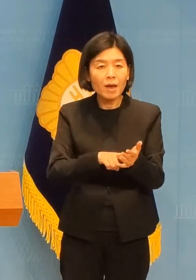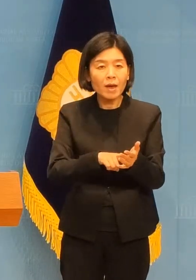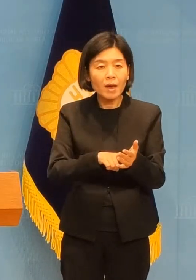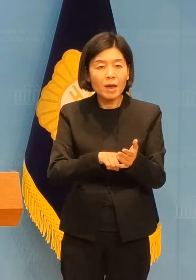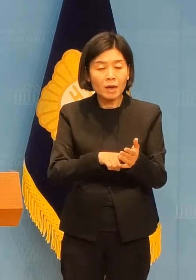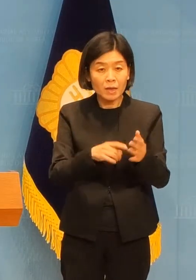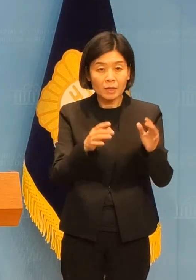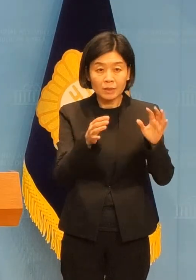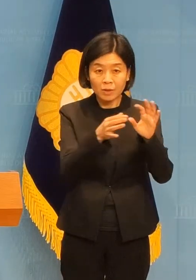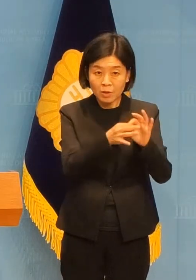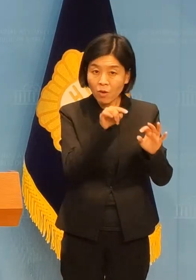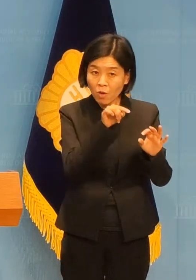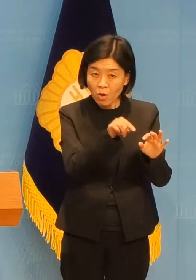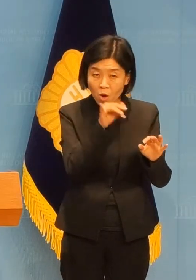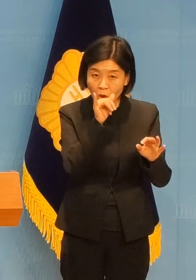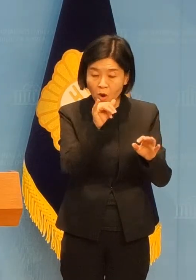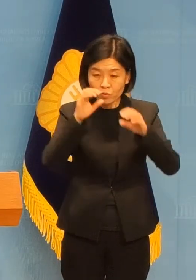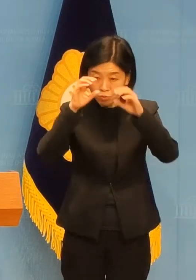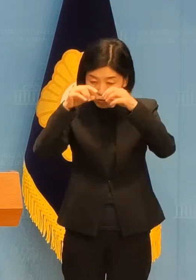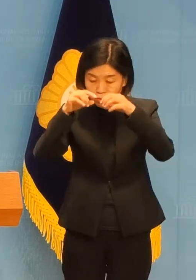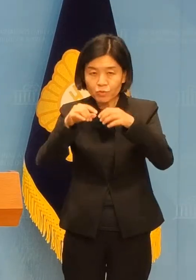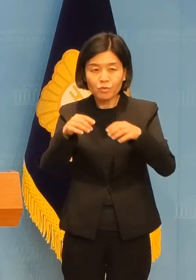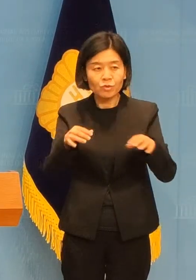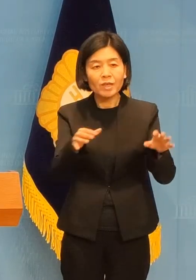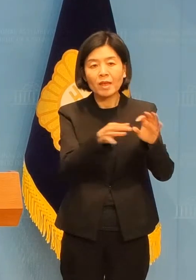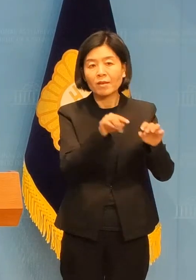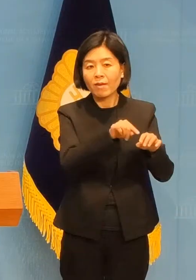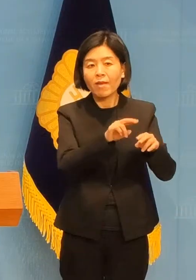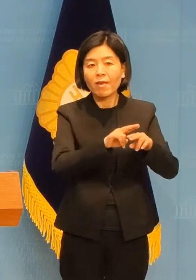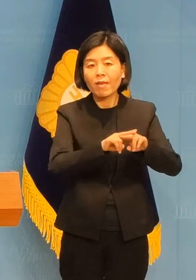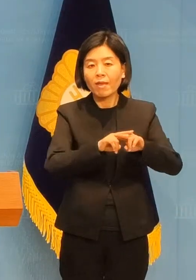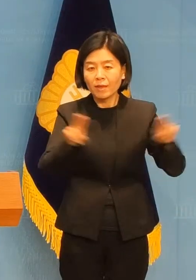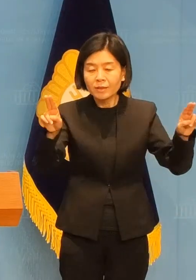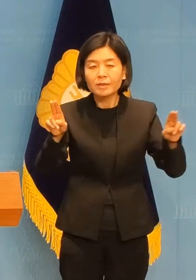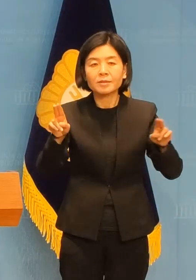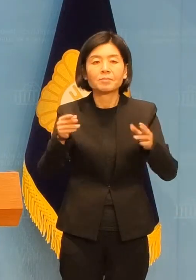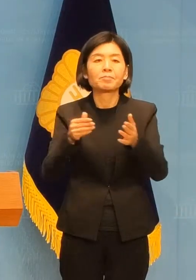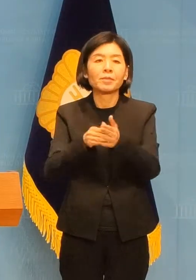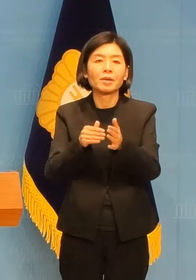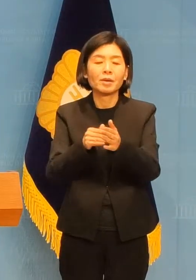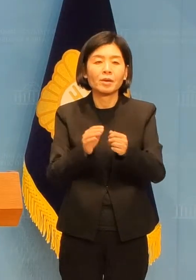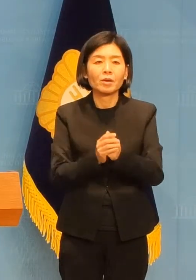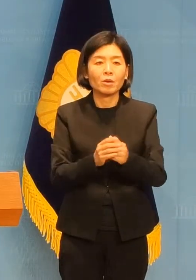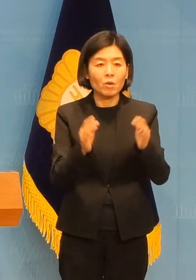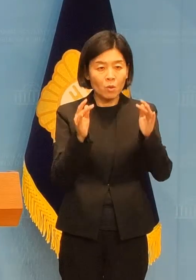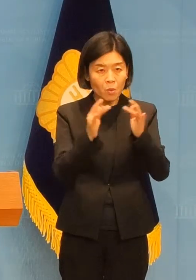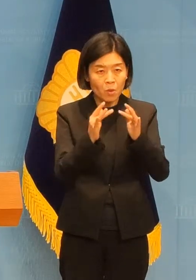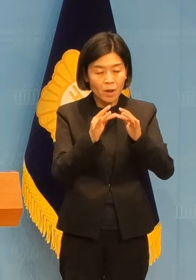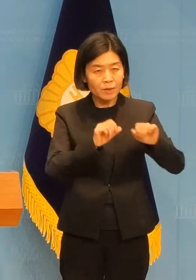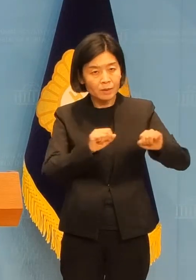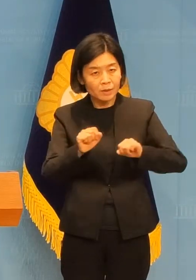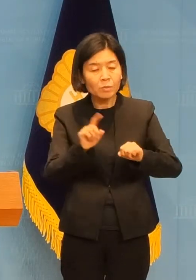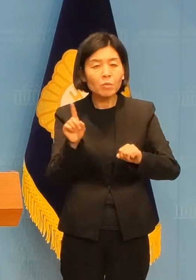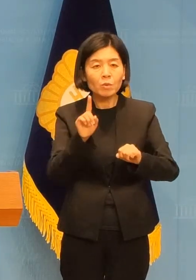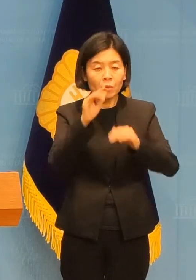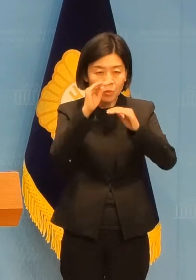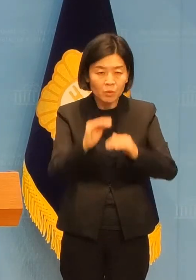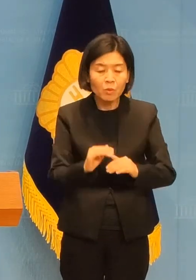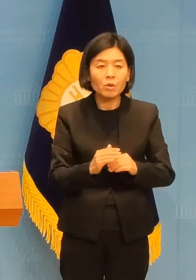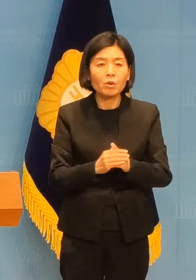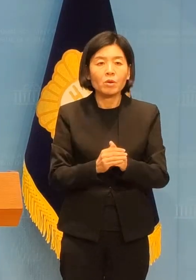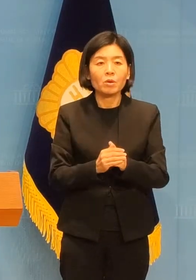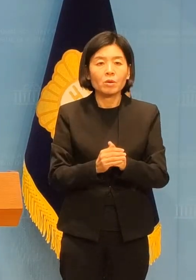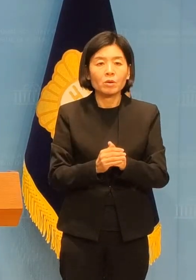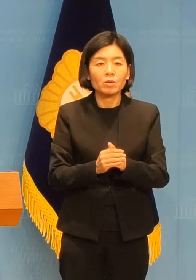대해 구글로부터 계정 해지 조치가 이루어졌음을 보고드립니다. 온라인 대응 보고입니다. 한 주간 온라인